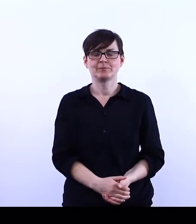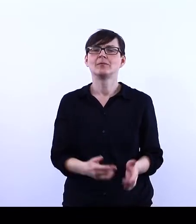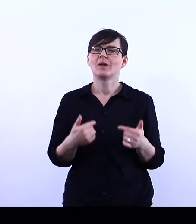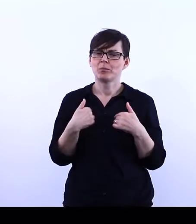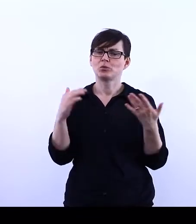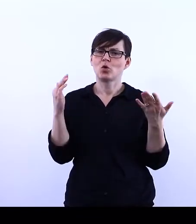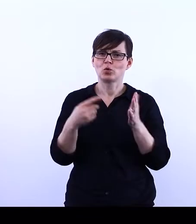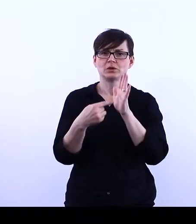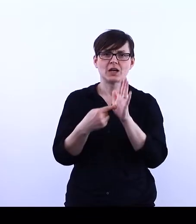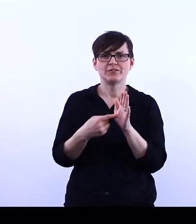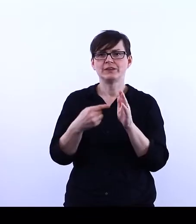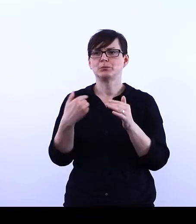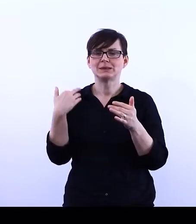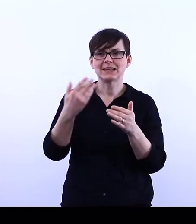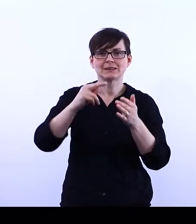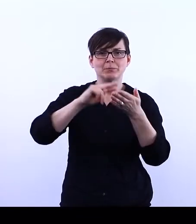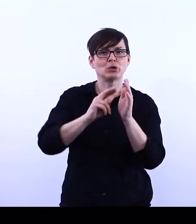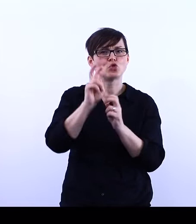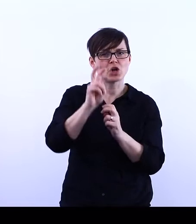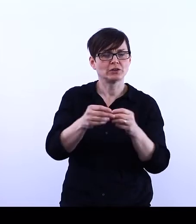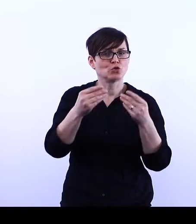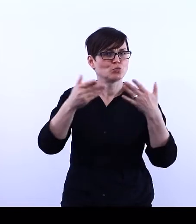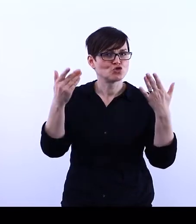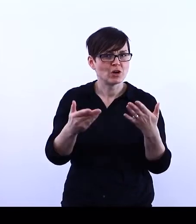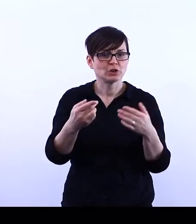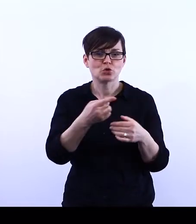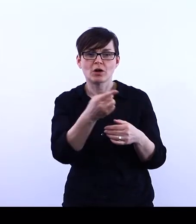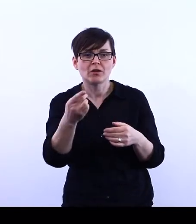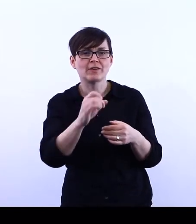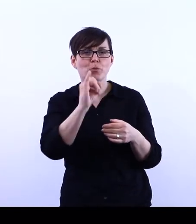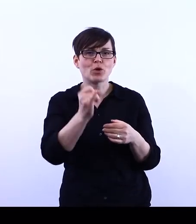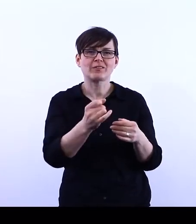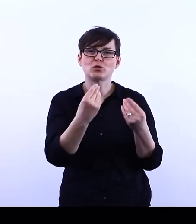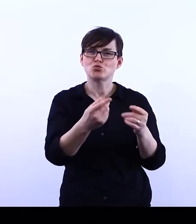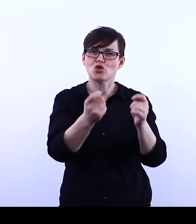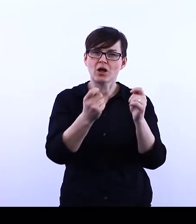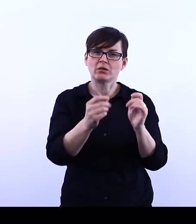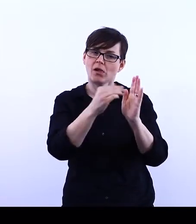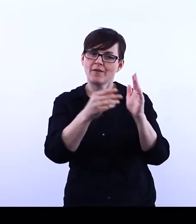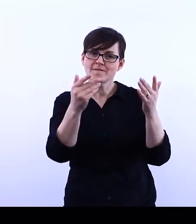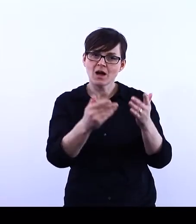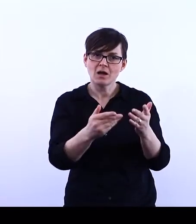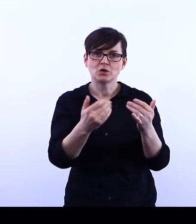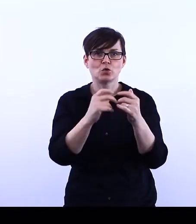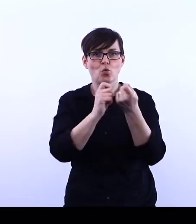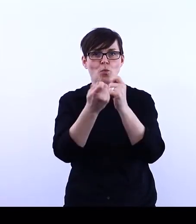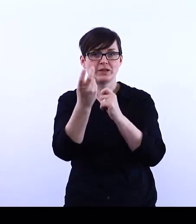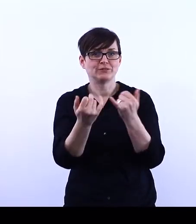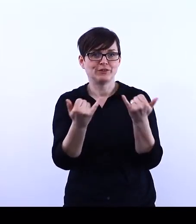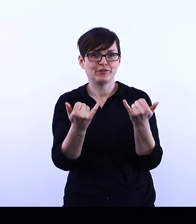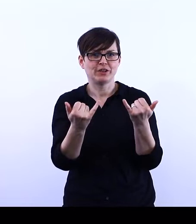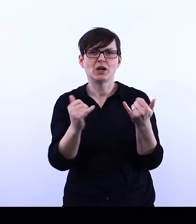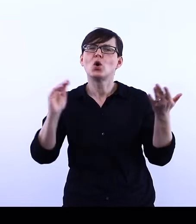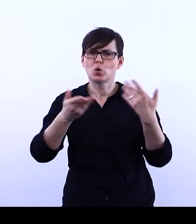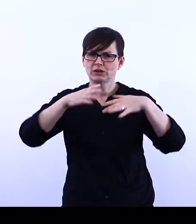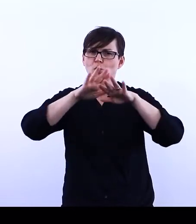Ansätze oder was vielleicht auch in den Anträgen sich überlegt wurde und jetzt am Anfang umgesetzt wurde einzugehen, wollte ich da, ja, würde